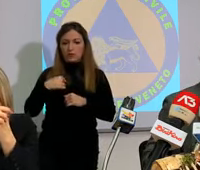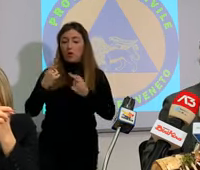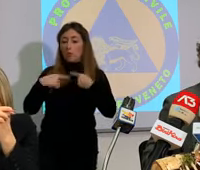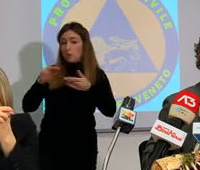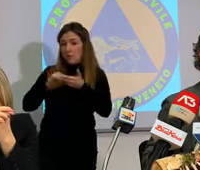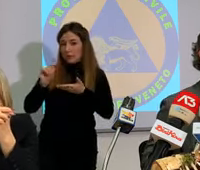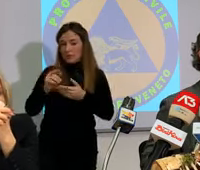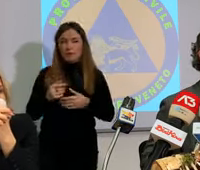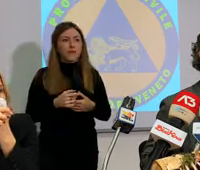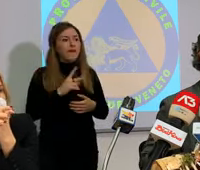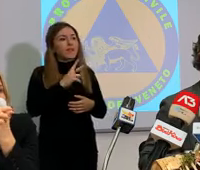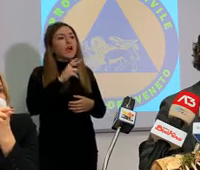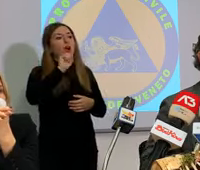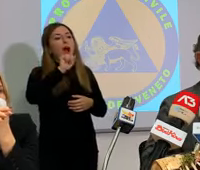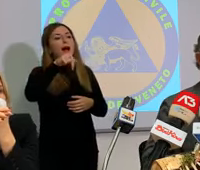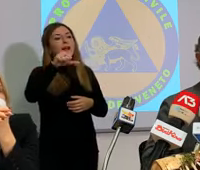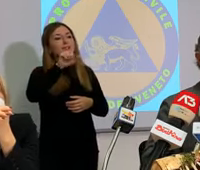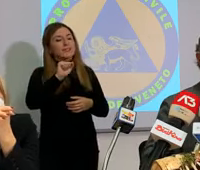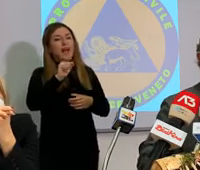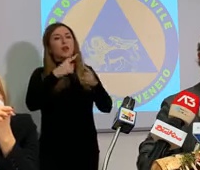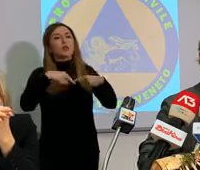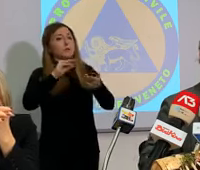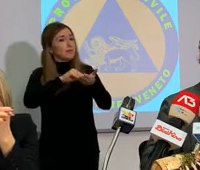annuncerà una glassa la riunione